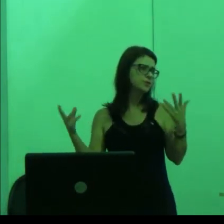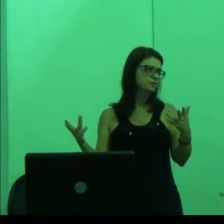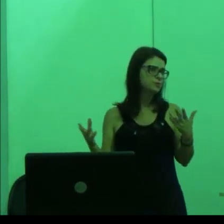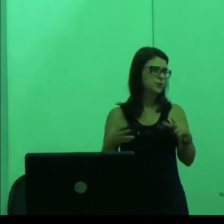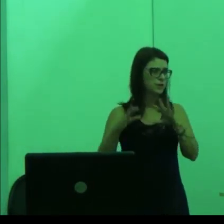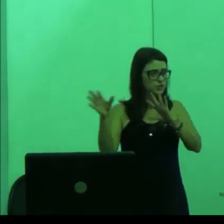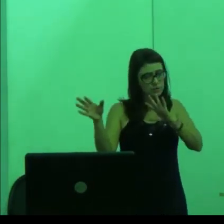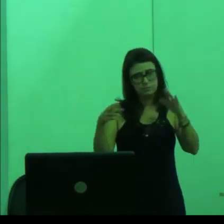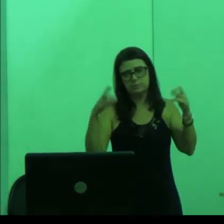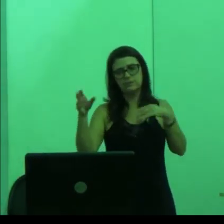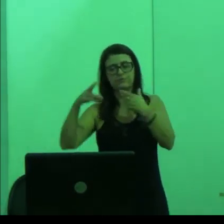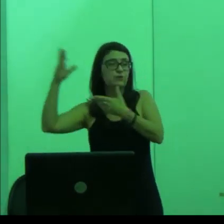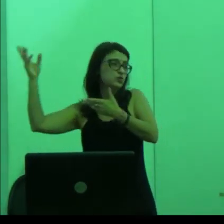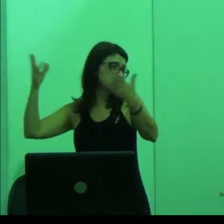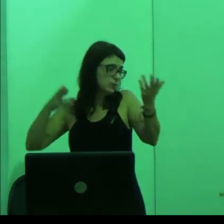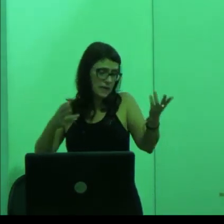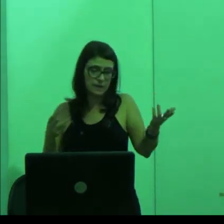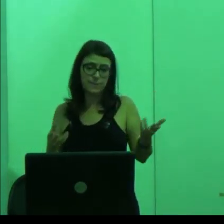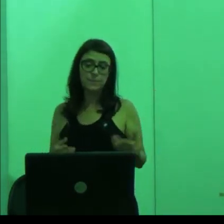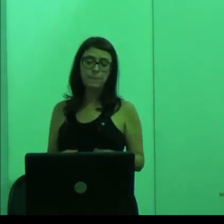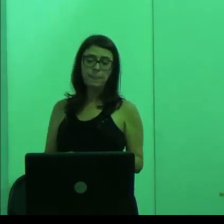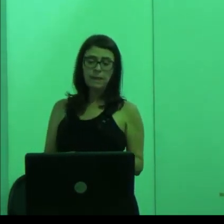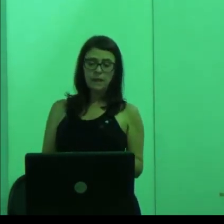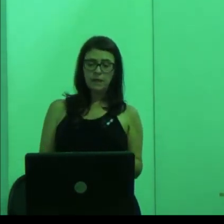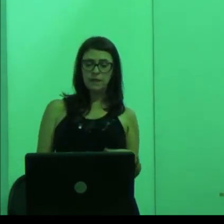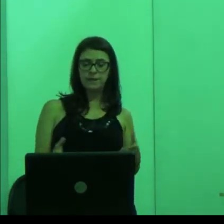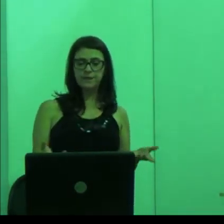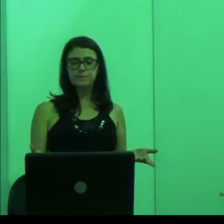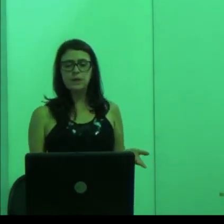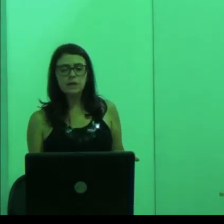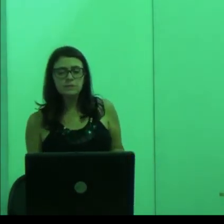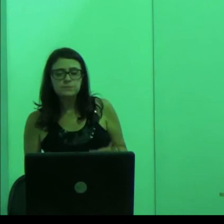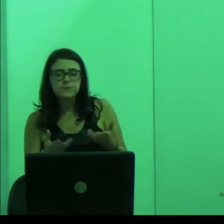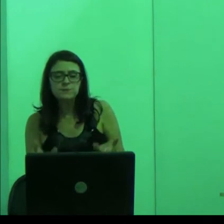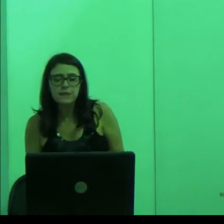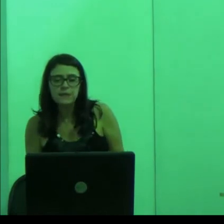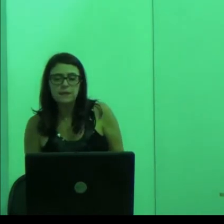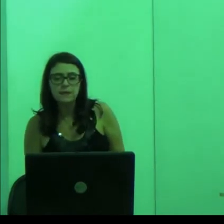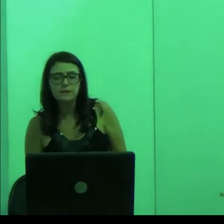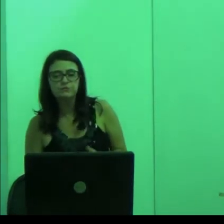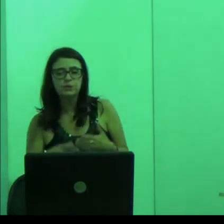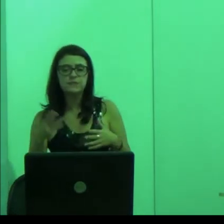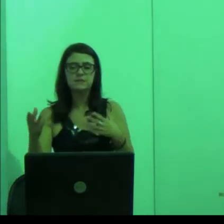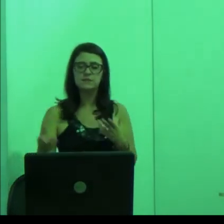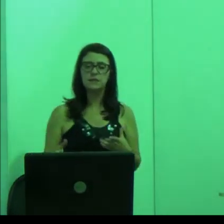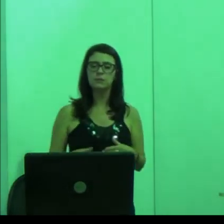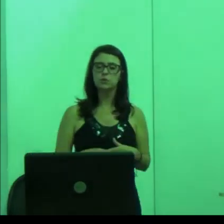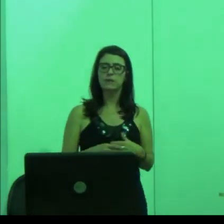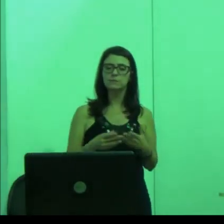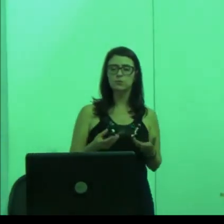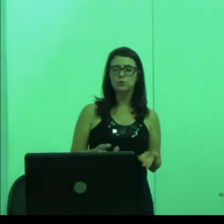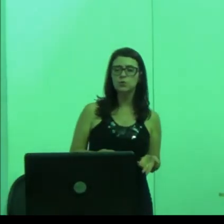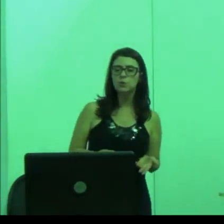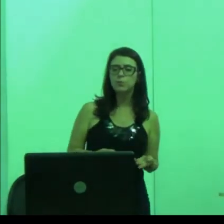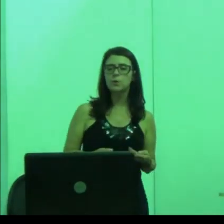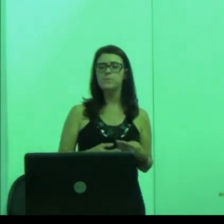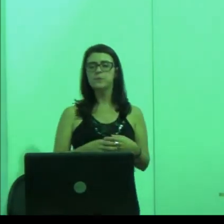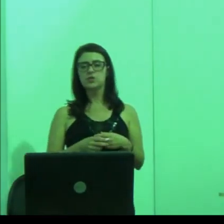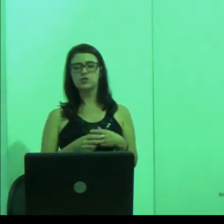livros, porque aí já veio de um lugar. E aí ela me explica, né? Que foi uma decisão tomada por um grupo, já foi